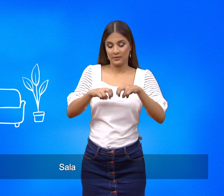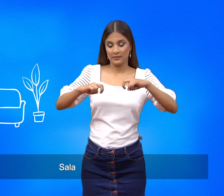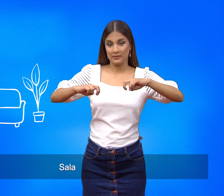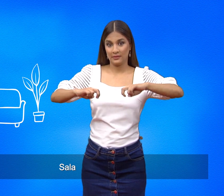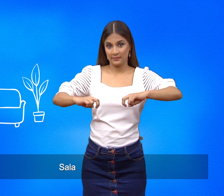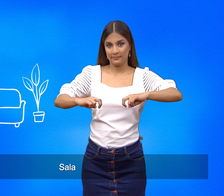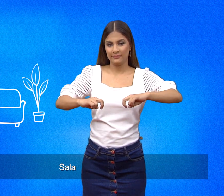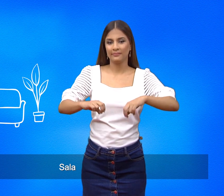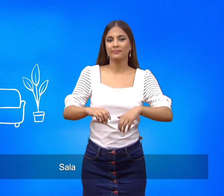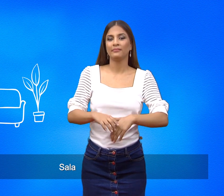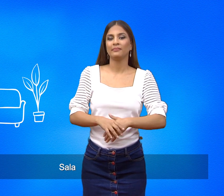sala